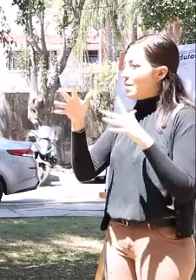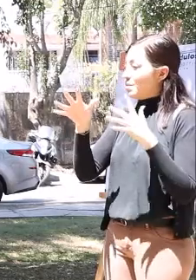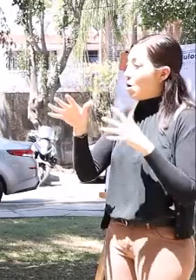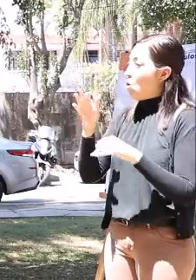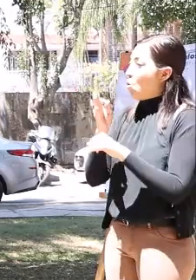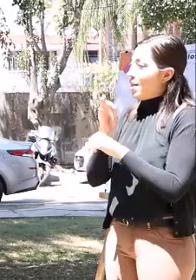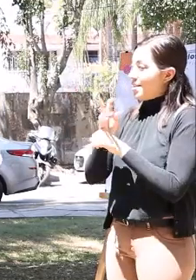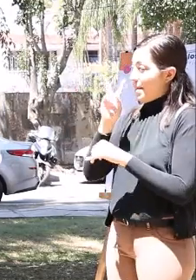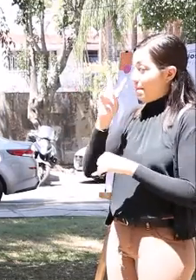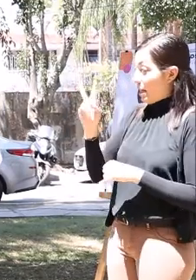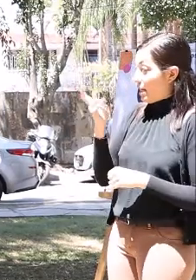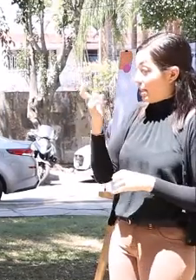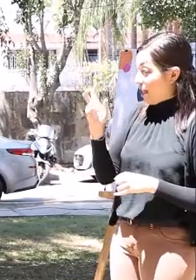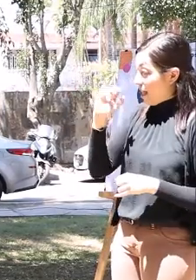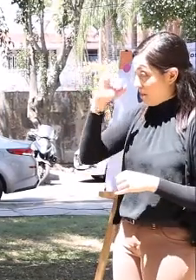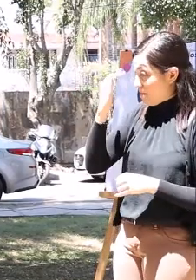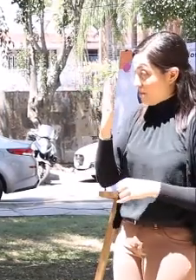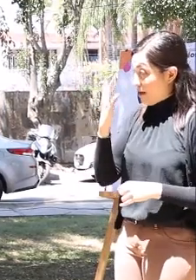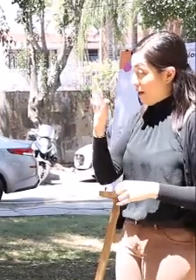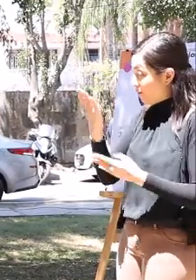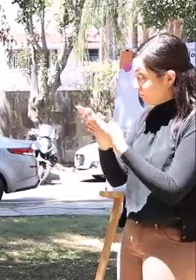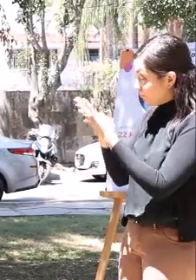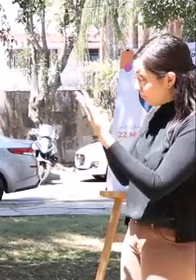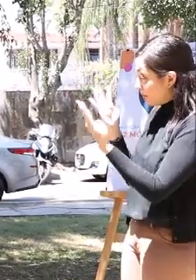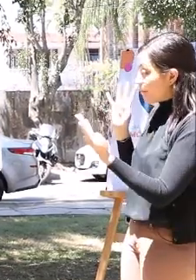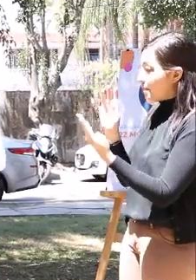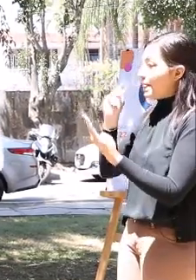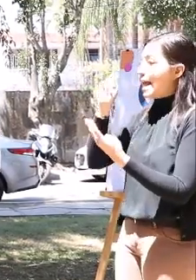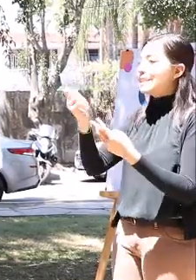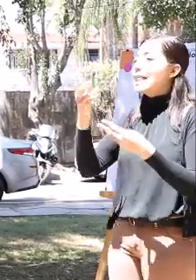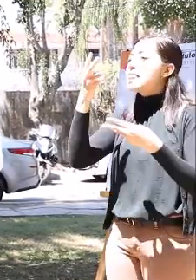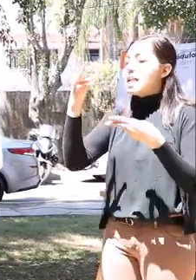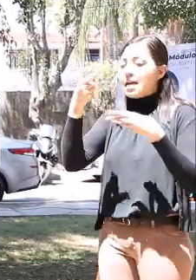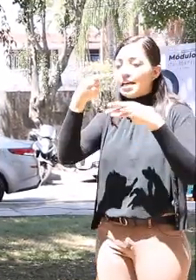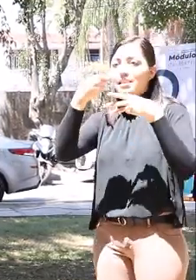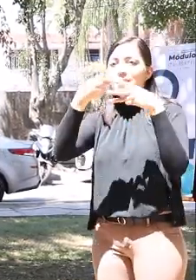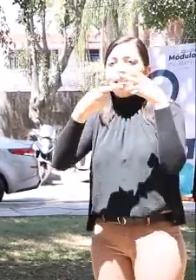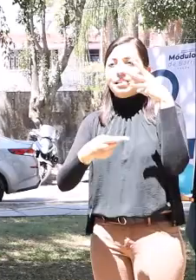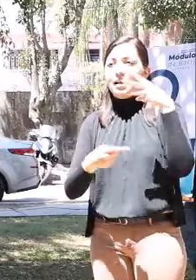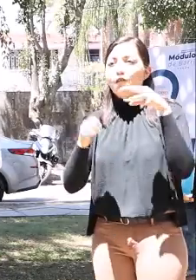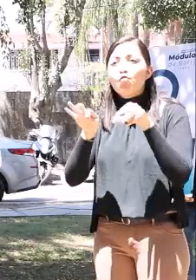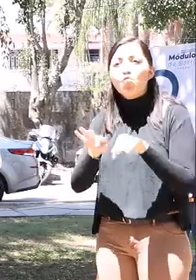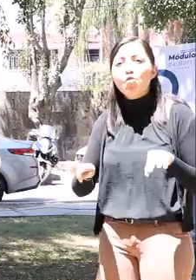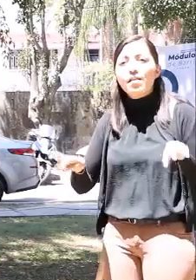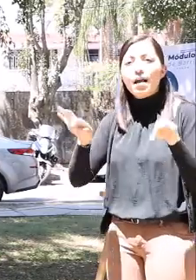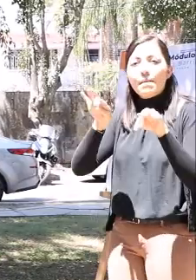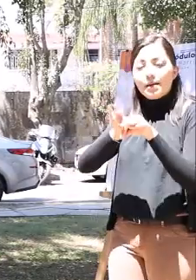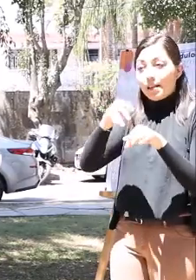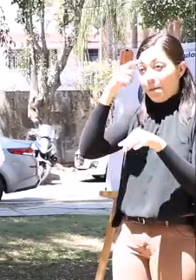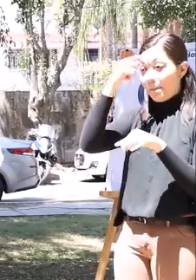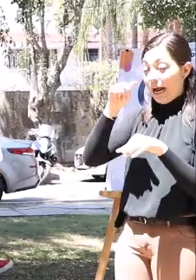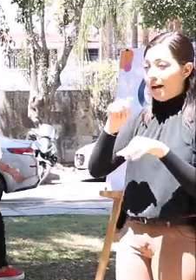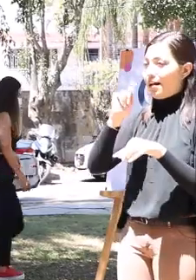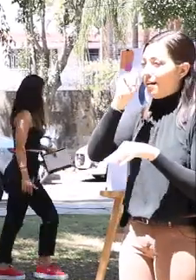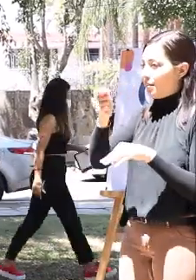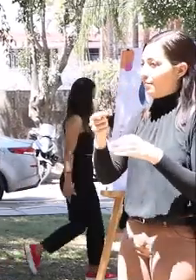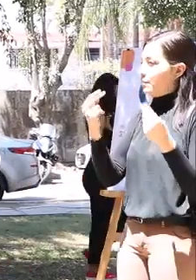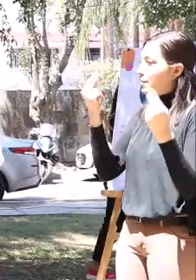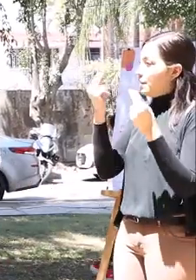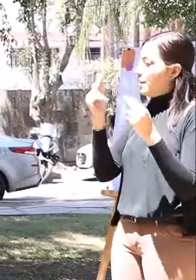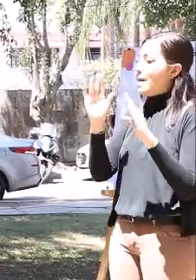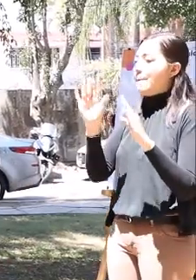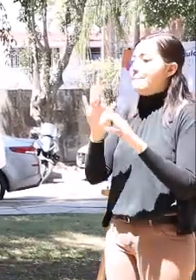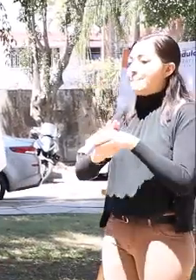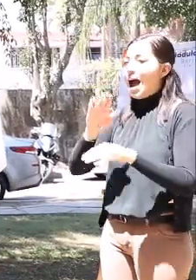que se trajeron, habremos de abrir 3 ejes fundamentales para fortalecer la proximidad,